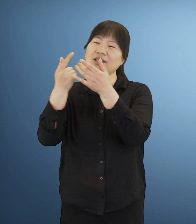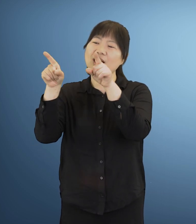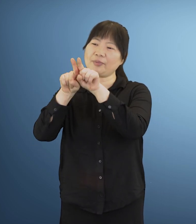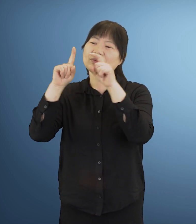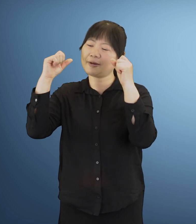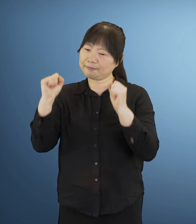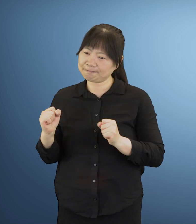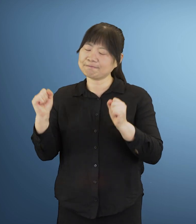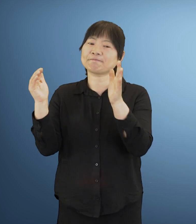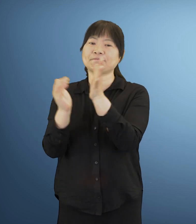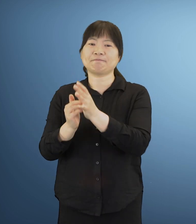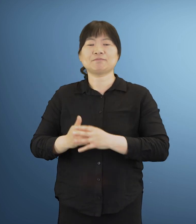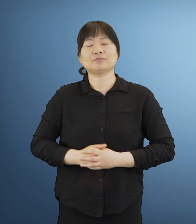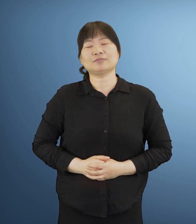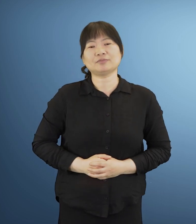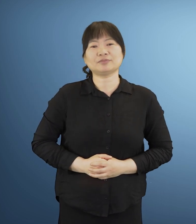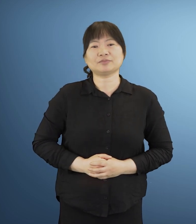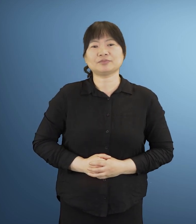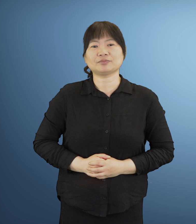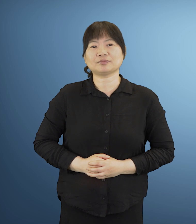함께 계셨으니